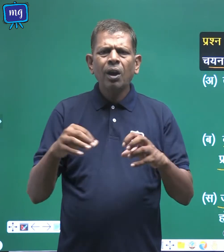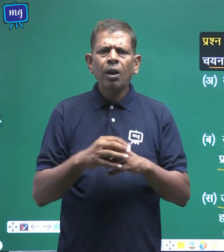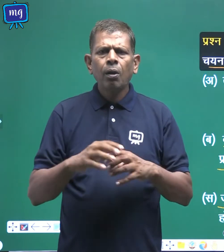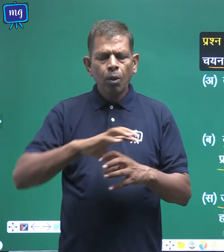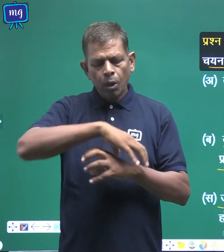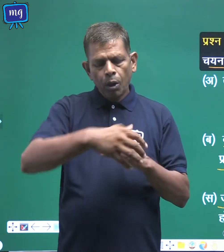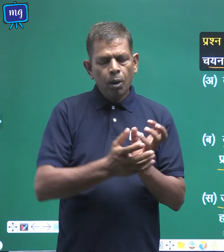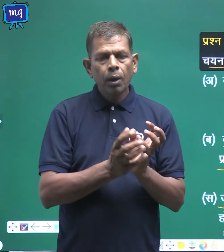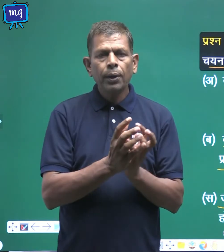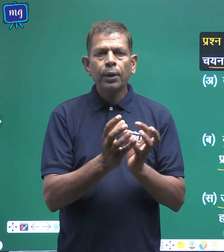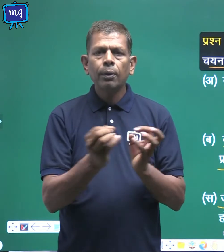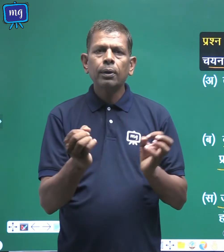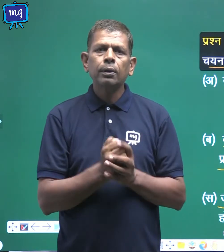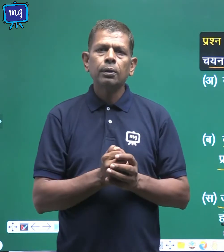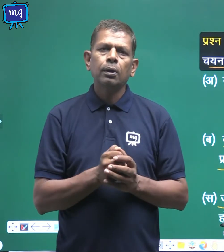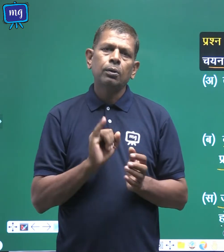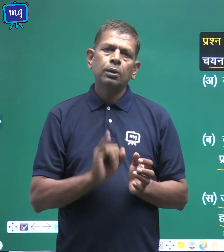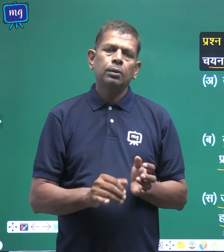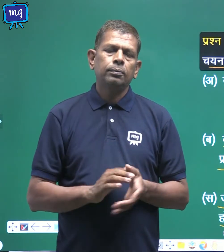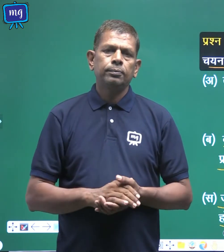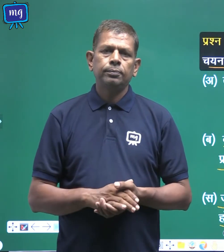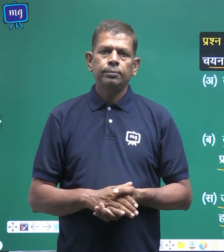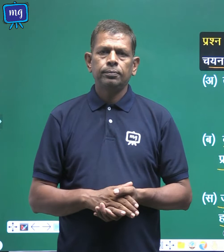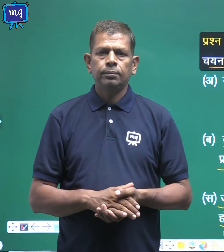बाहरी आवरण होता है।